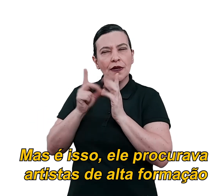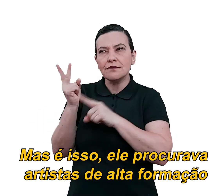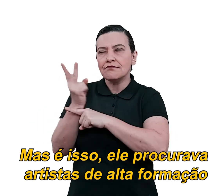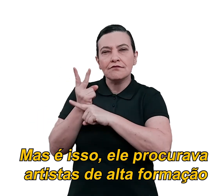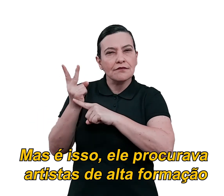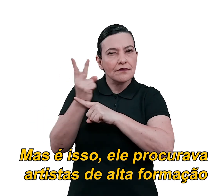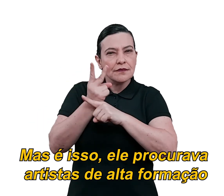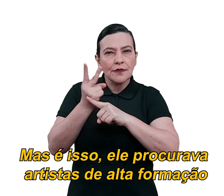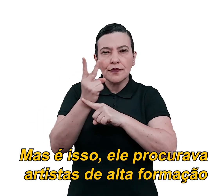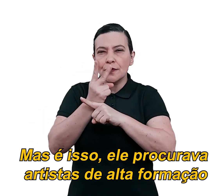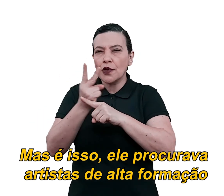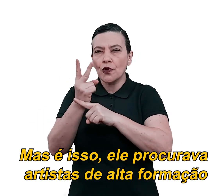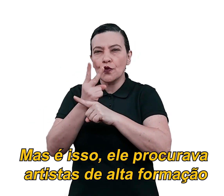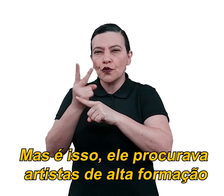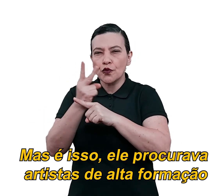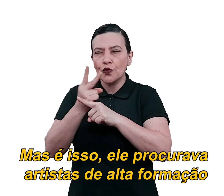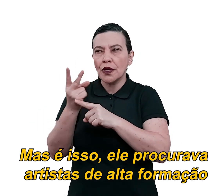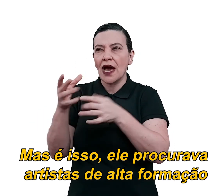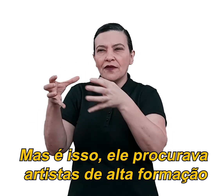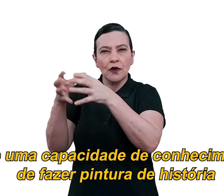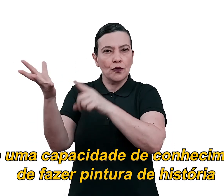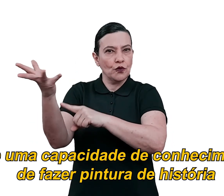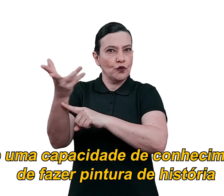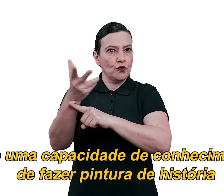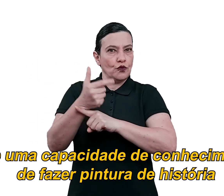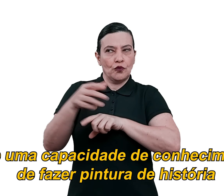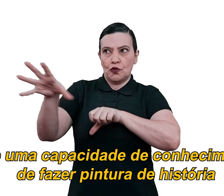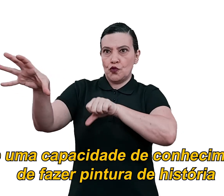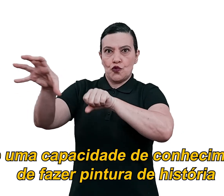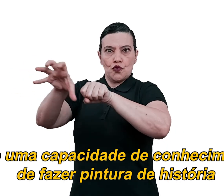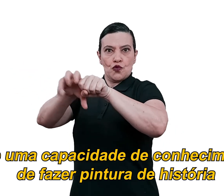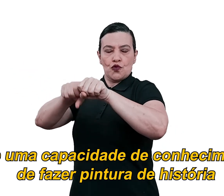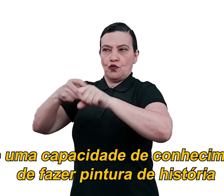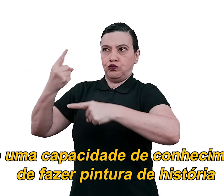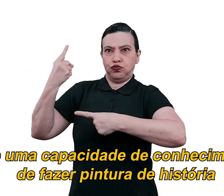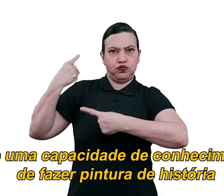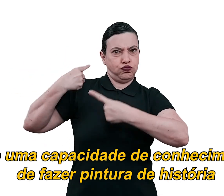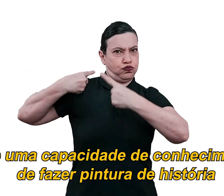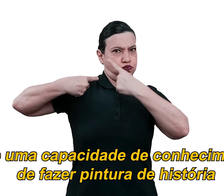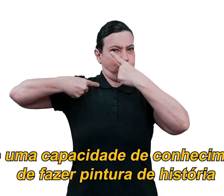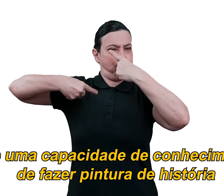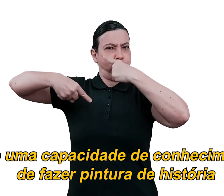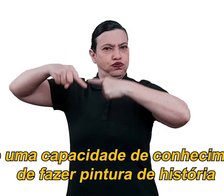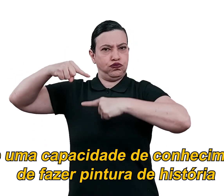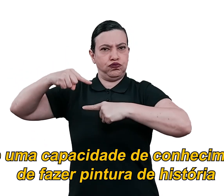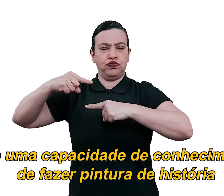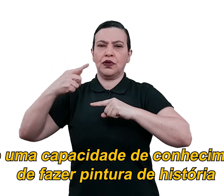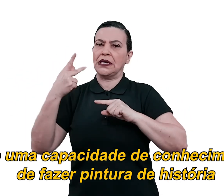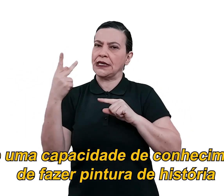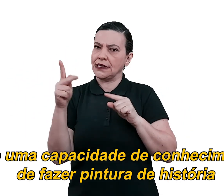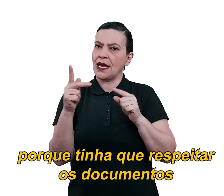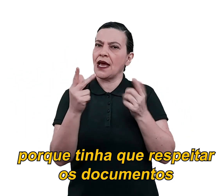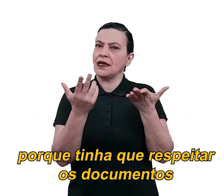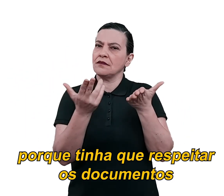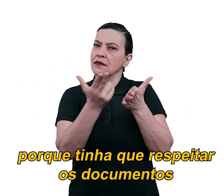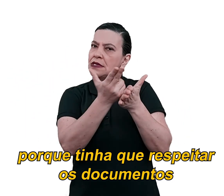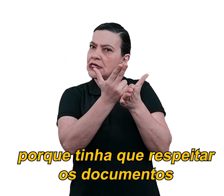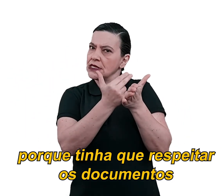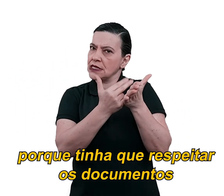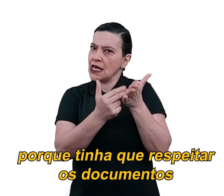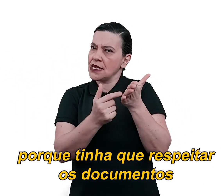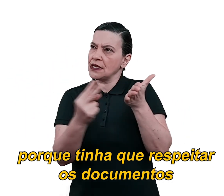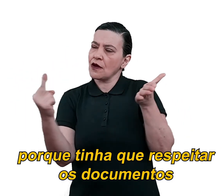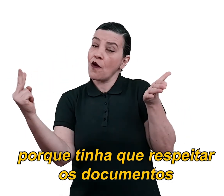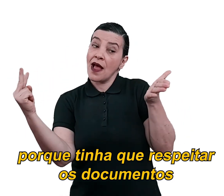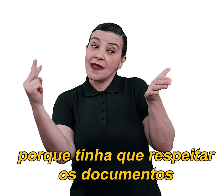artistas, Toné, de alta formação, né? E de uma capacidade de conhecimento de fazer pintura de história, né? Porque tinha